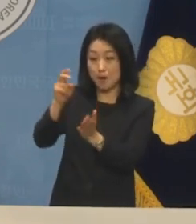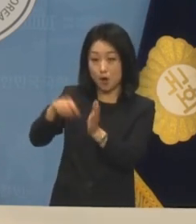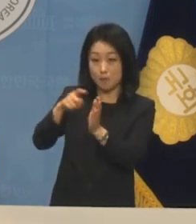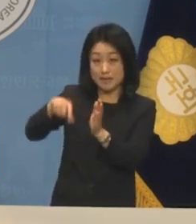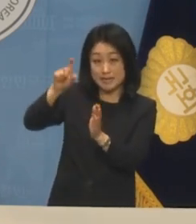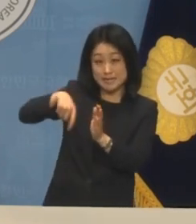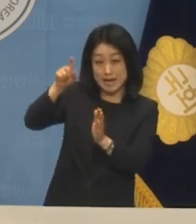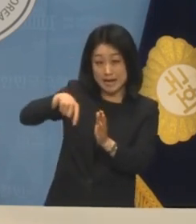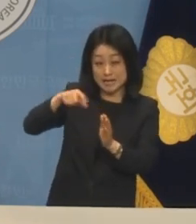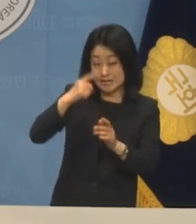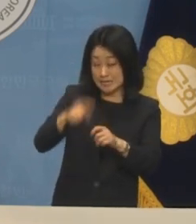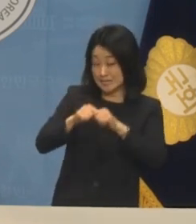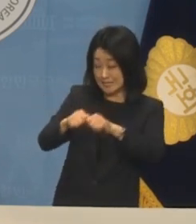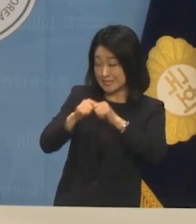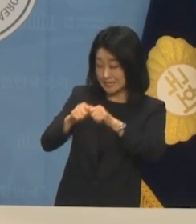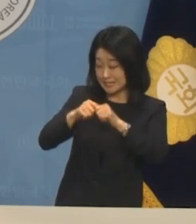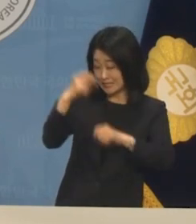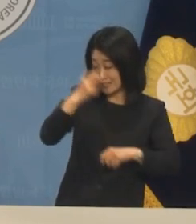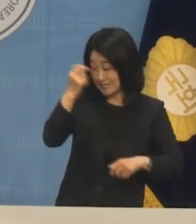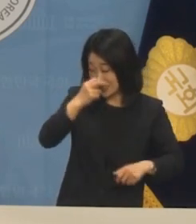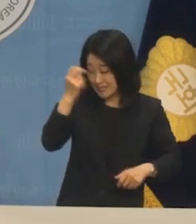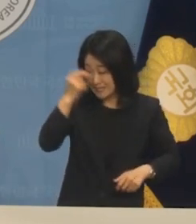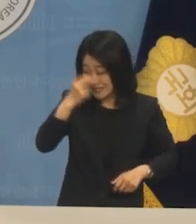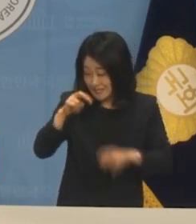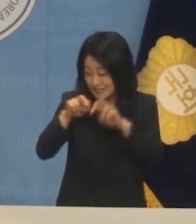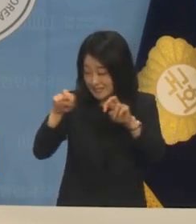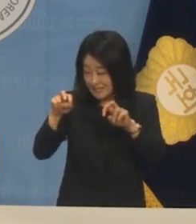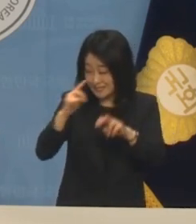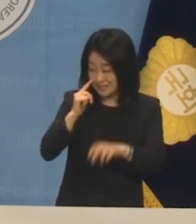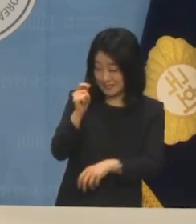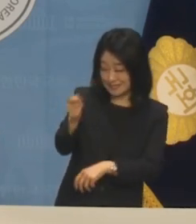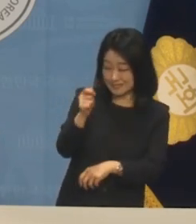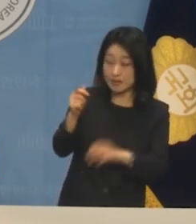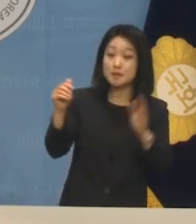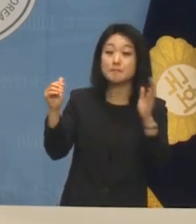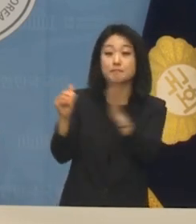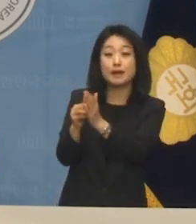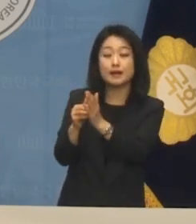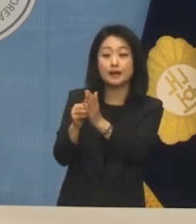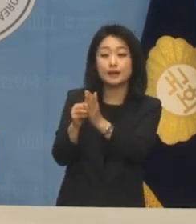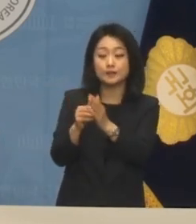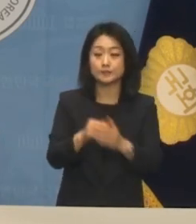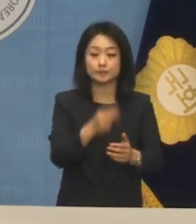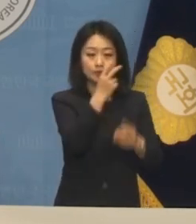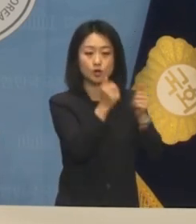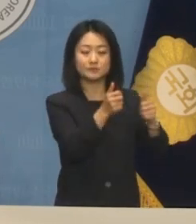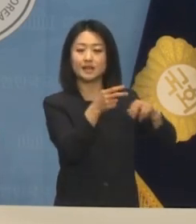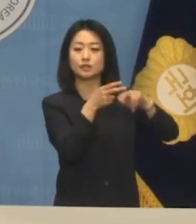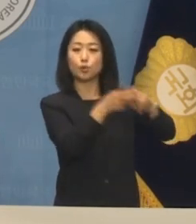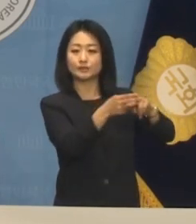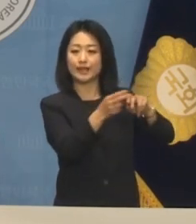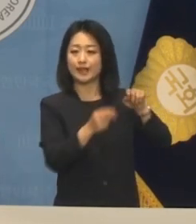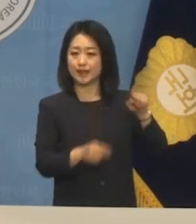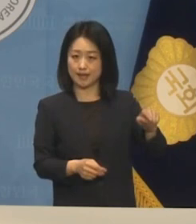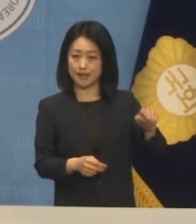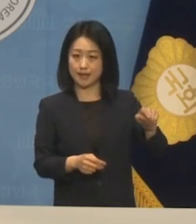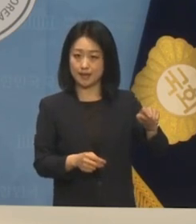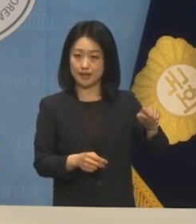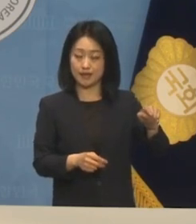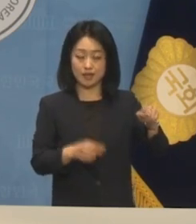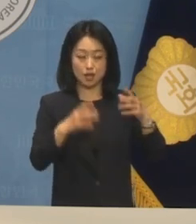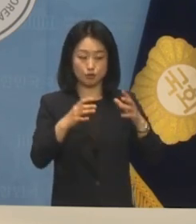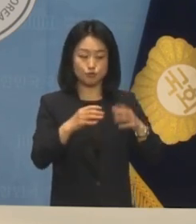그야말로 먼지털이식 조사를 서슴지 않았습니다. 검찰 독재 정권이